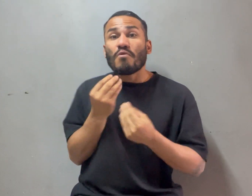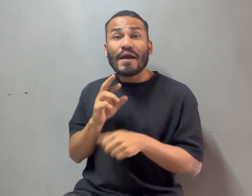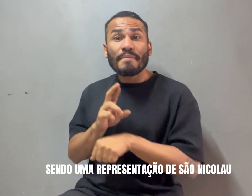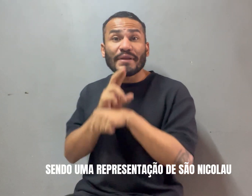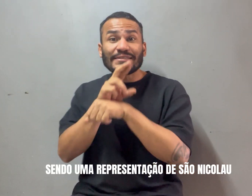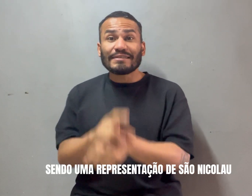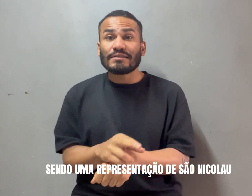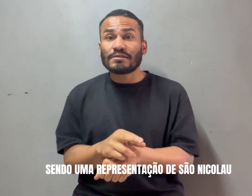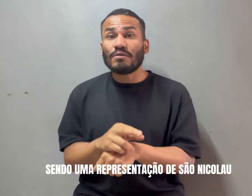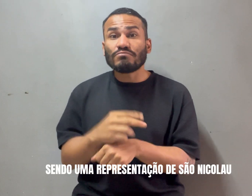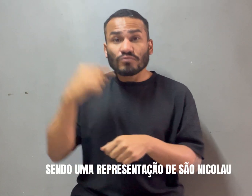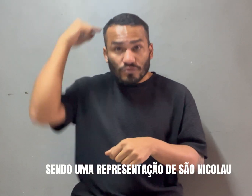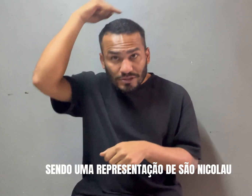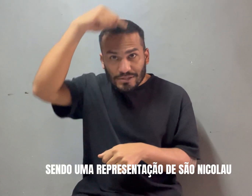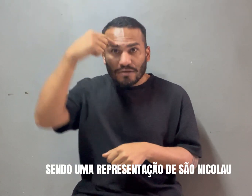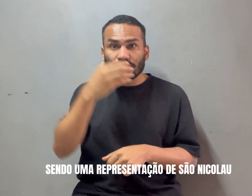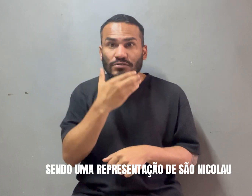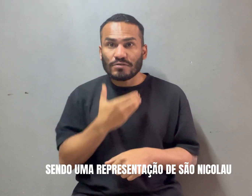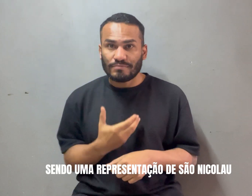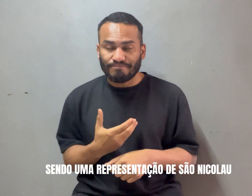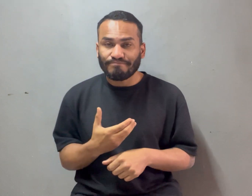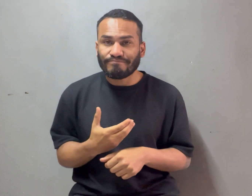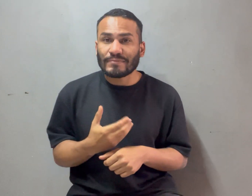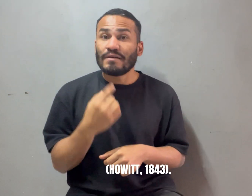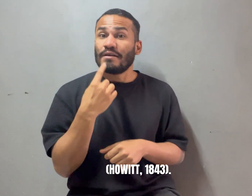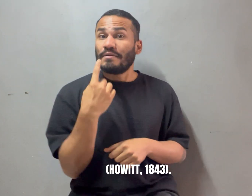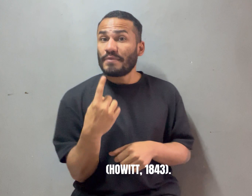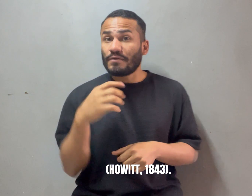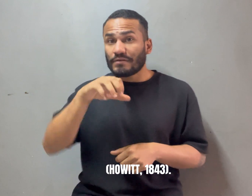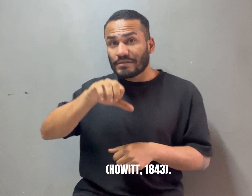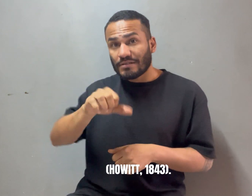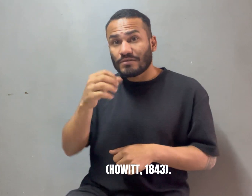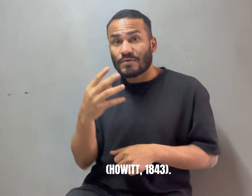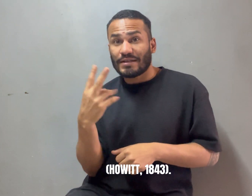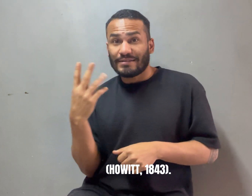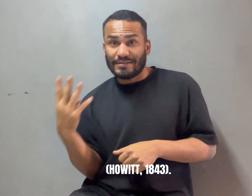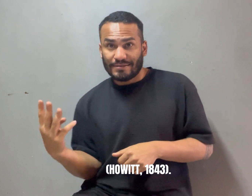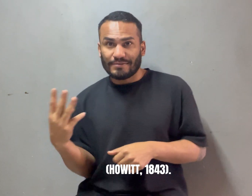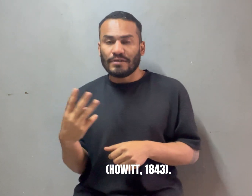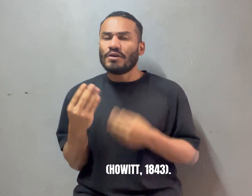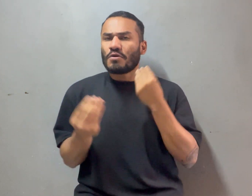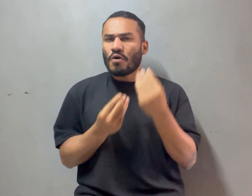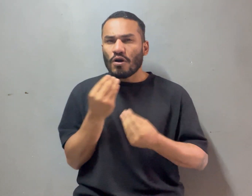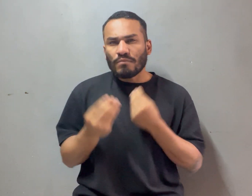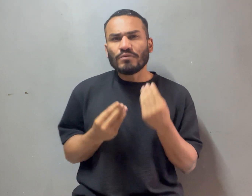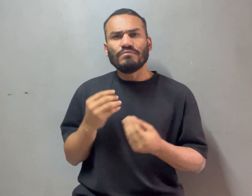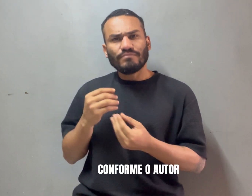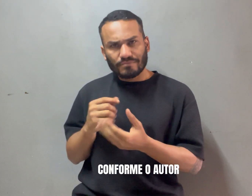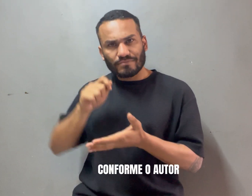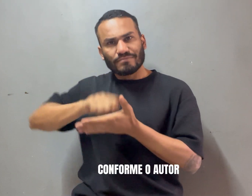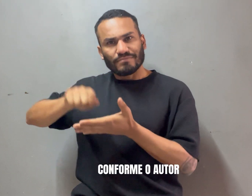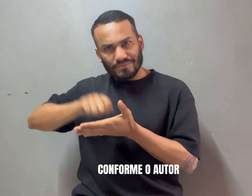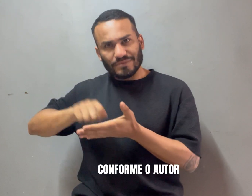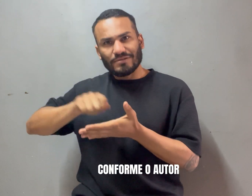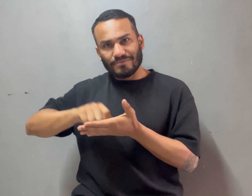sendo uma representação de São Nicolau. Howitt, 1843. Conforme o autor,